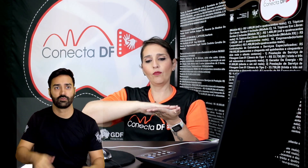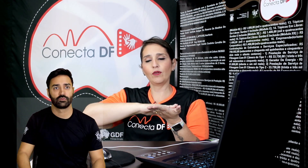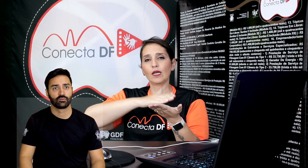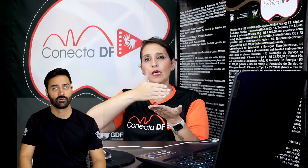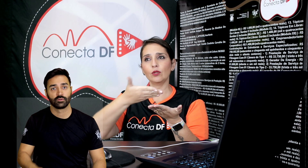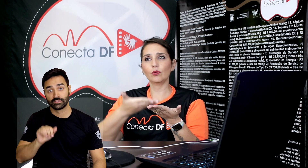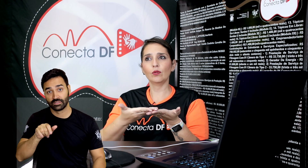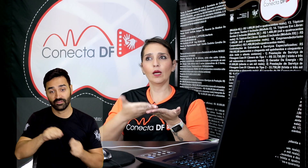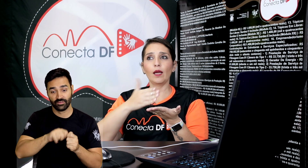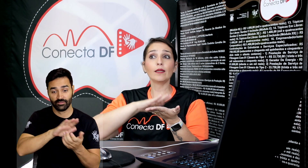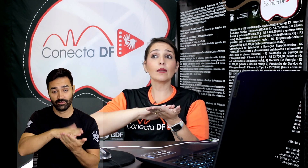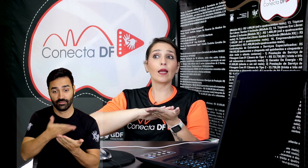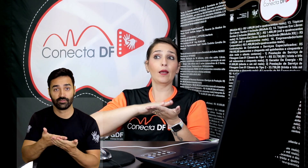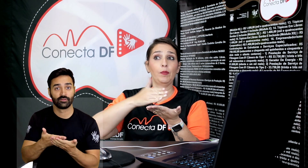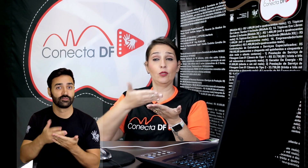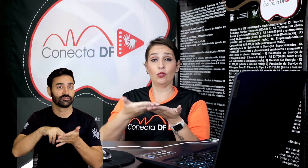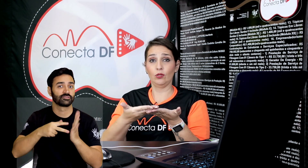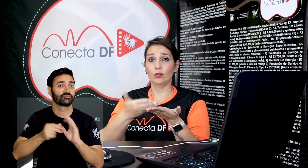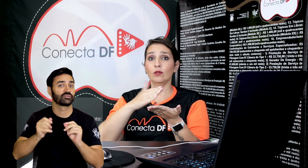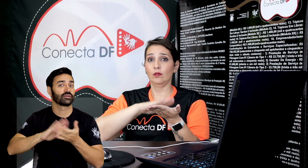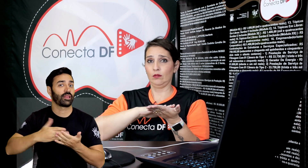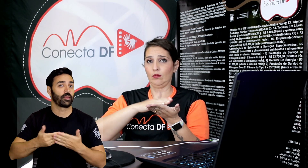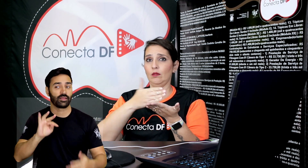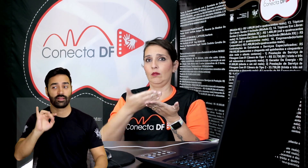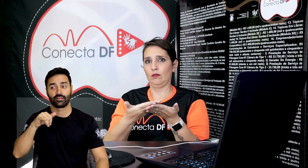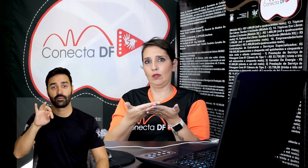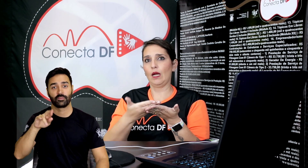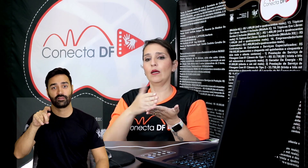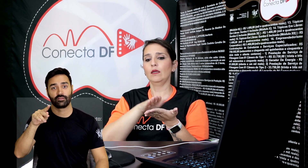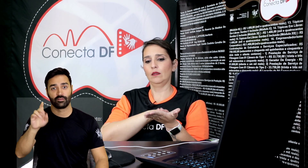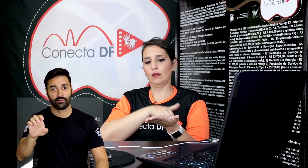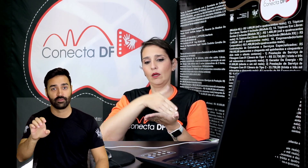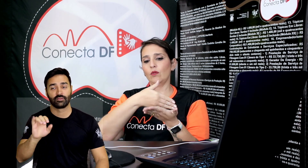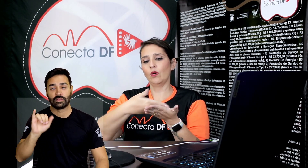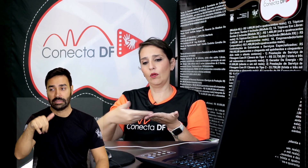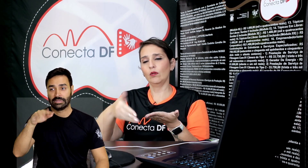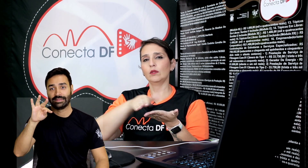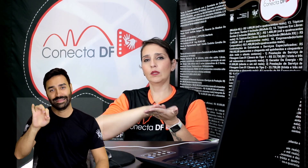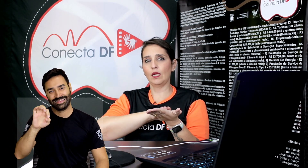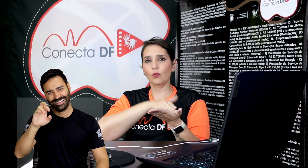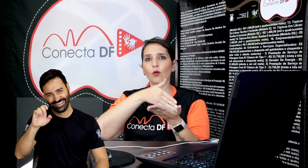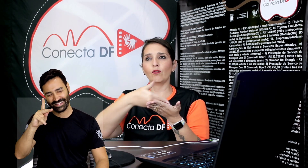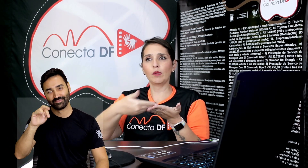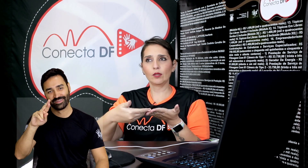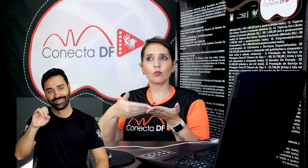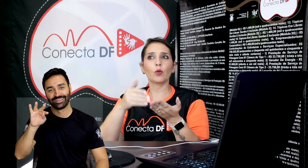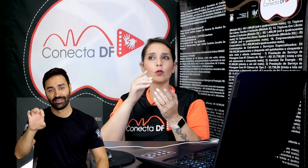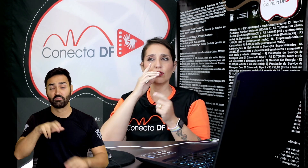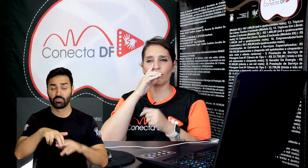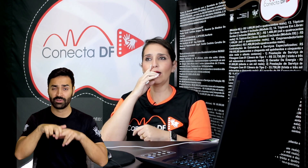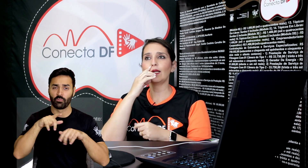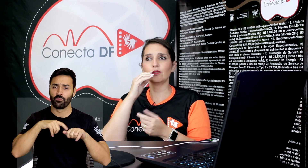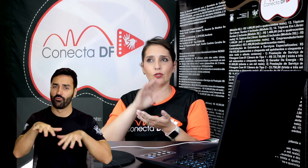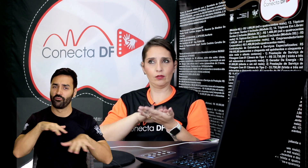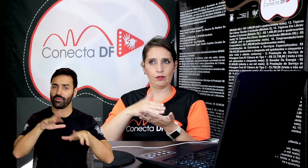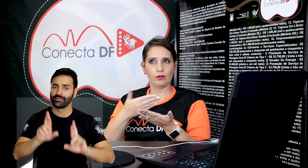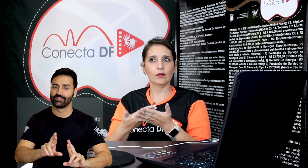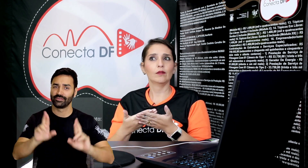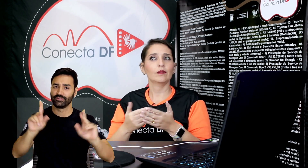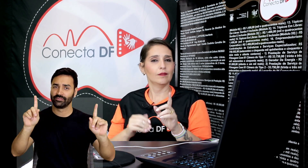mão virando, é intérprete, tá? Então, ó, tem um movimento um pouco